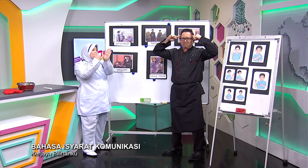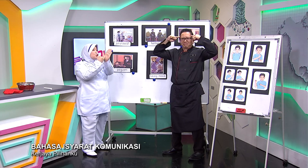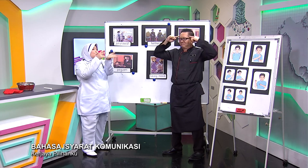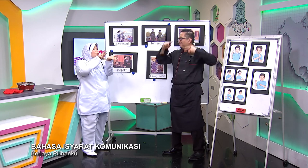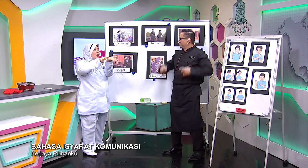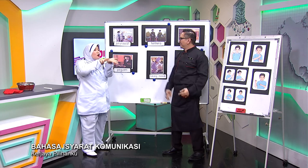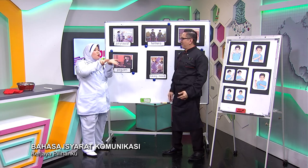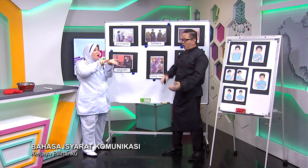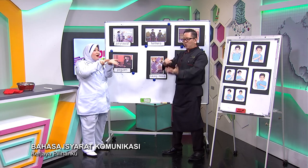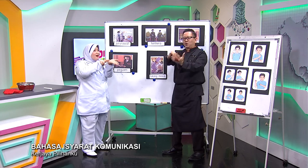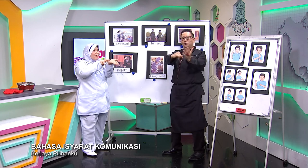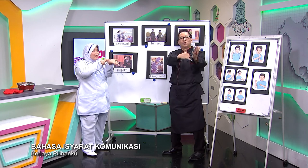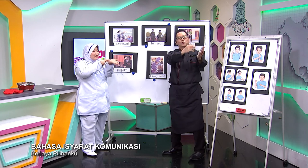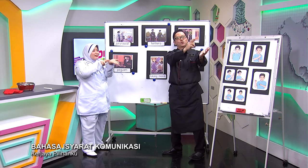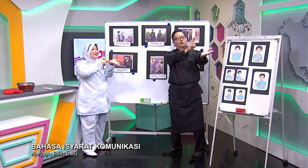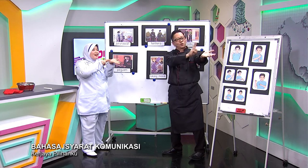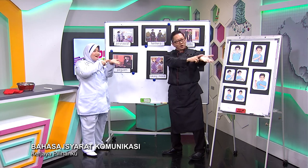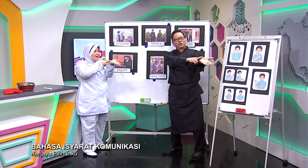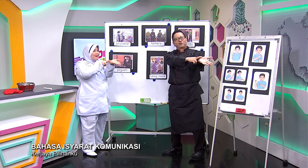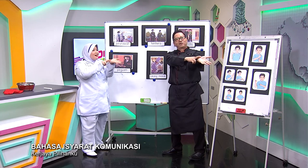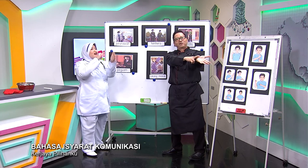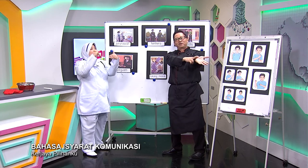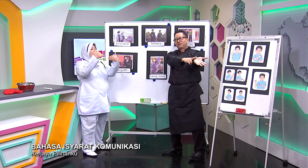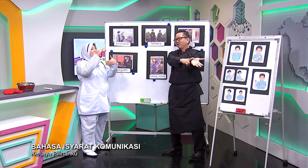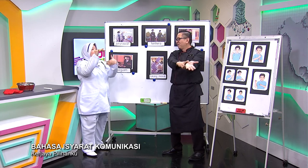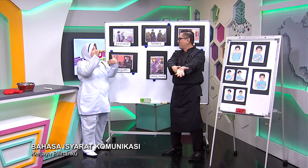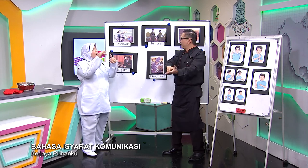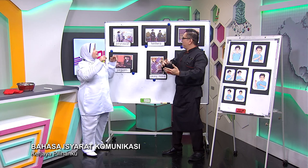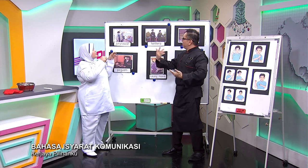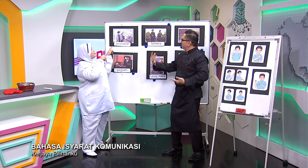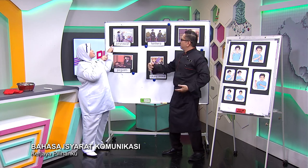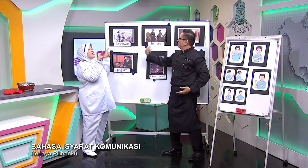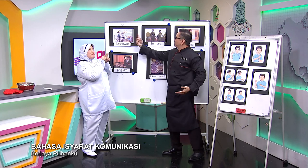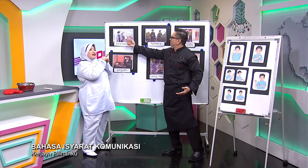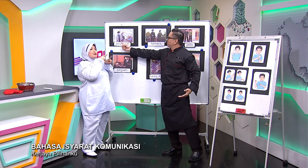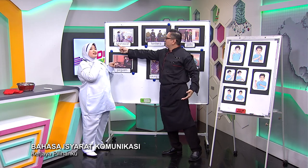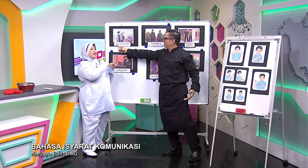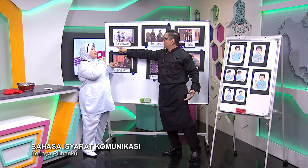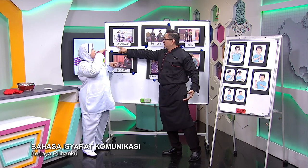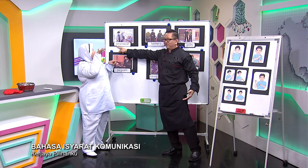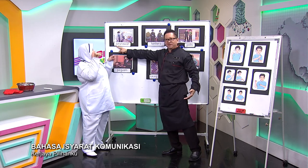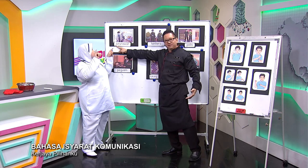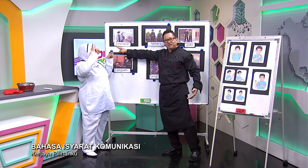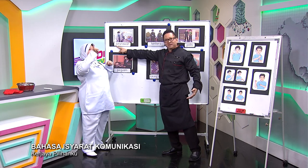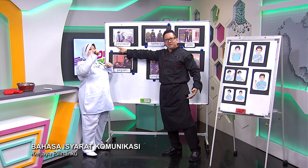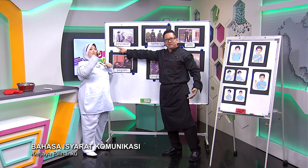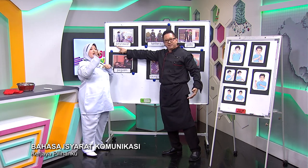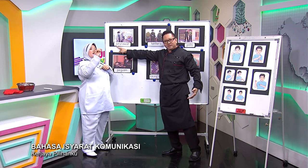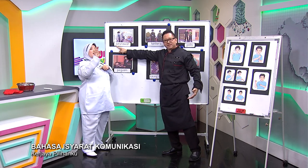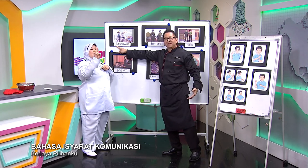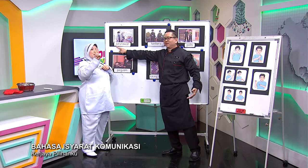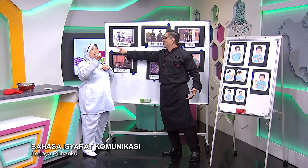jururawat. Bagaimana dia ada sama-sama kita eja.